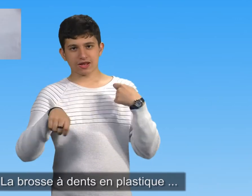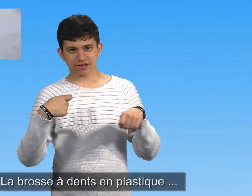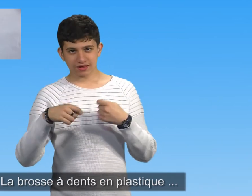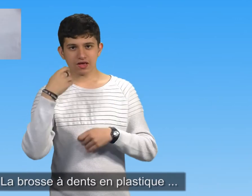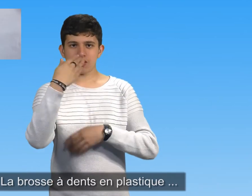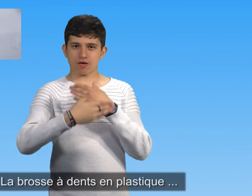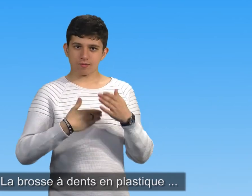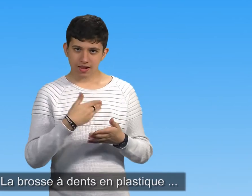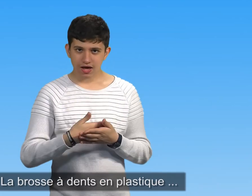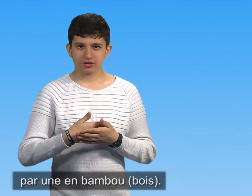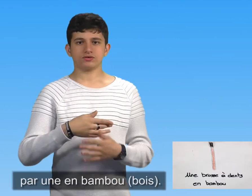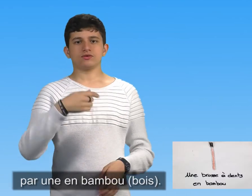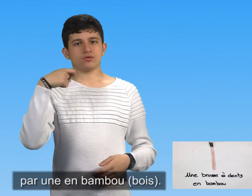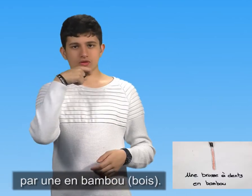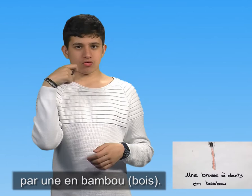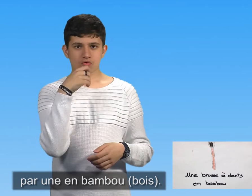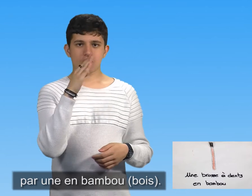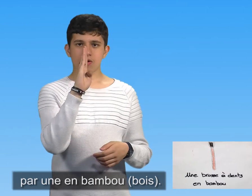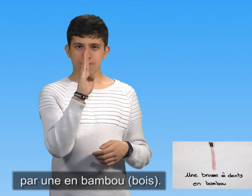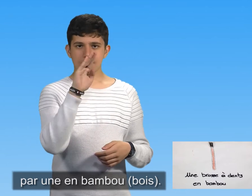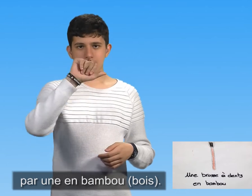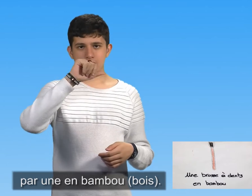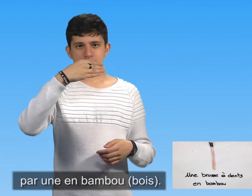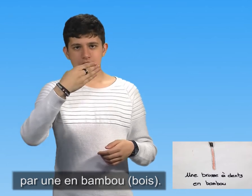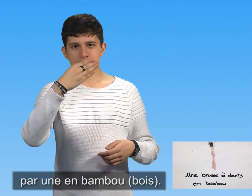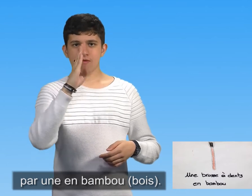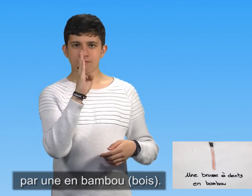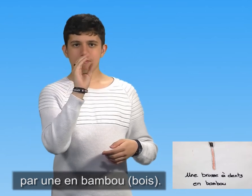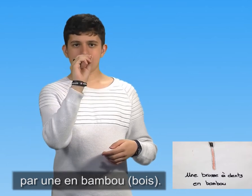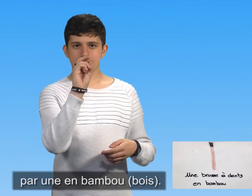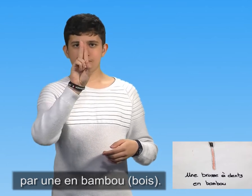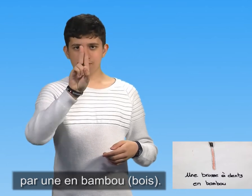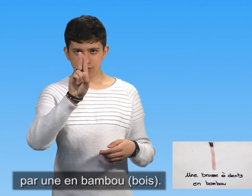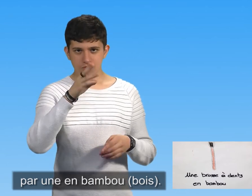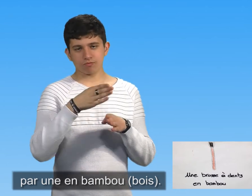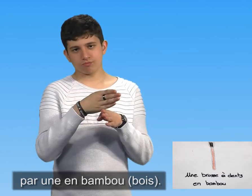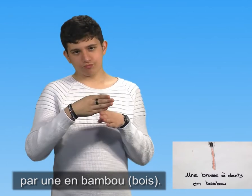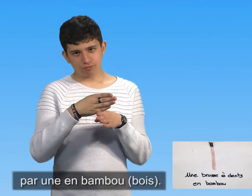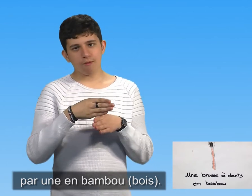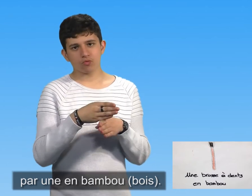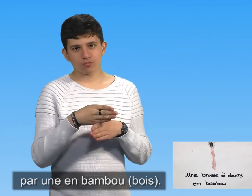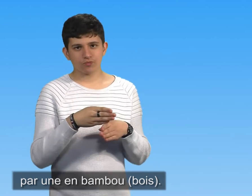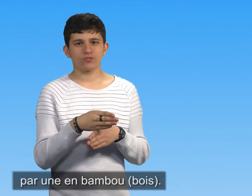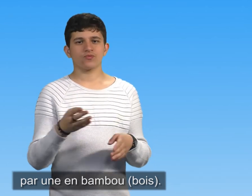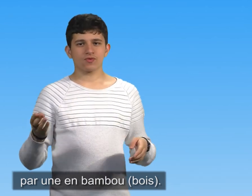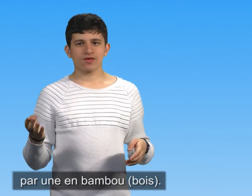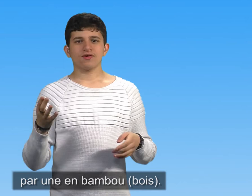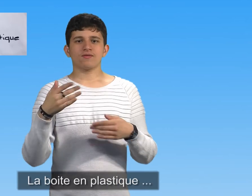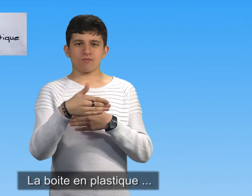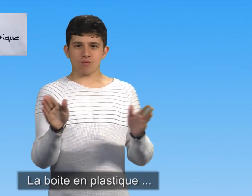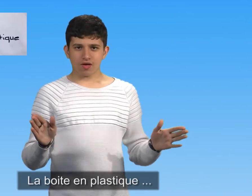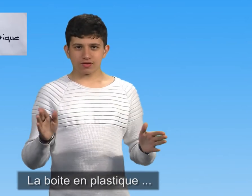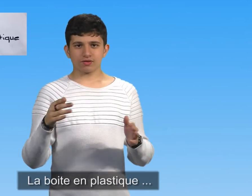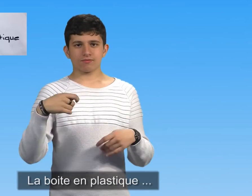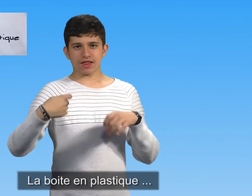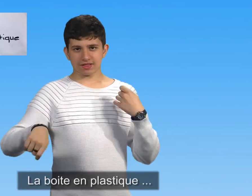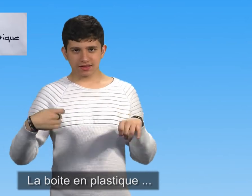à